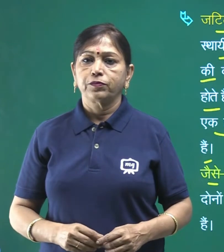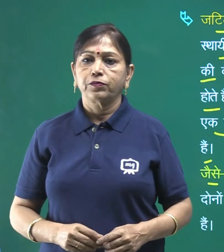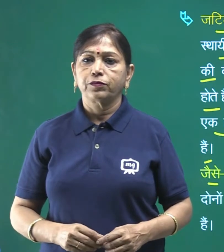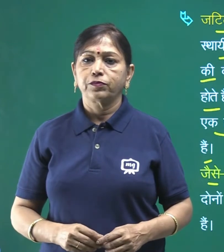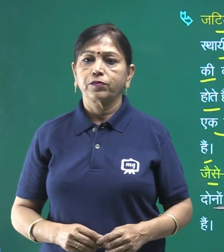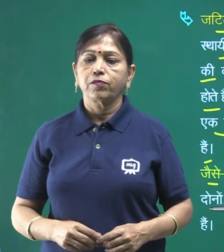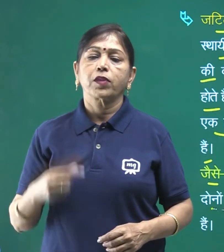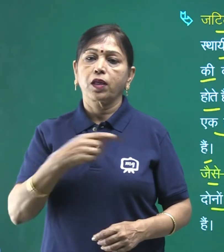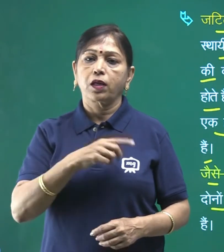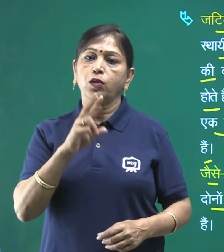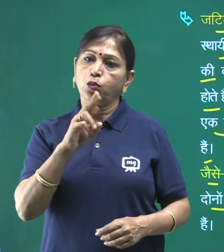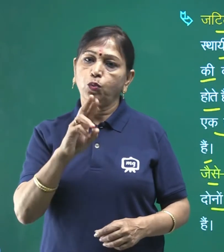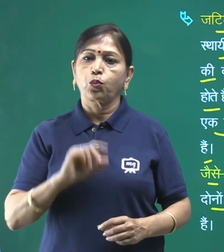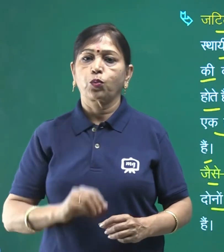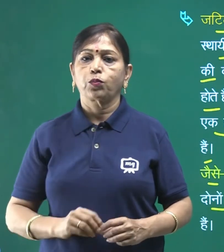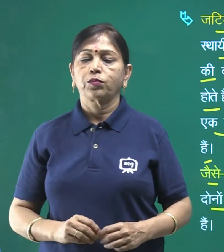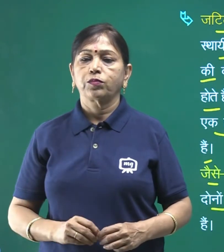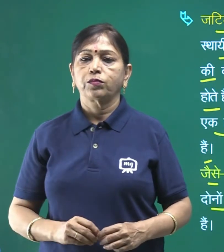इन दोनों को